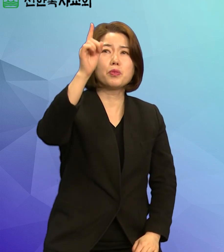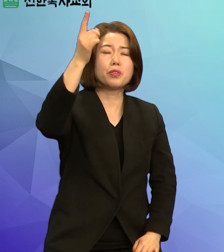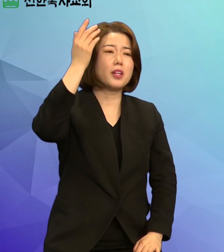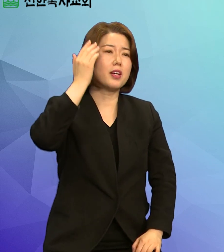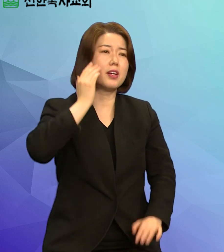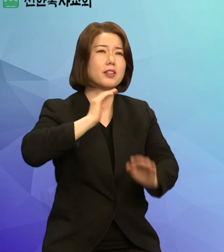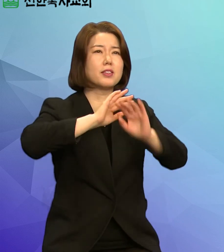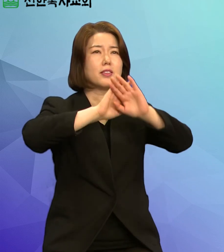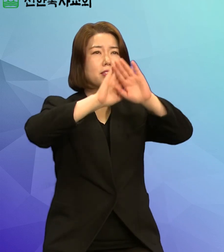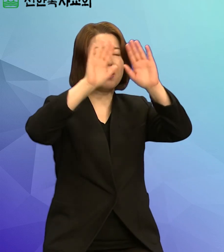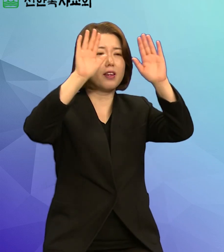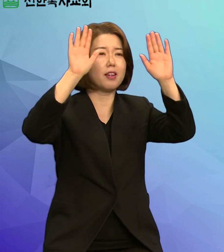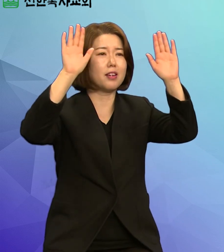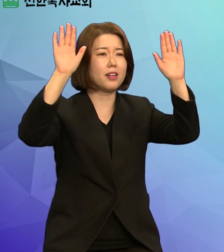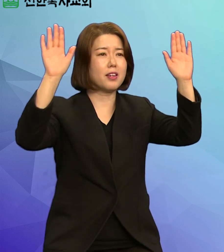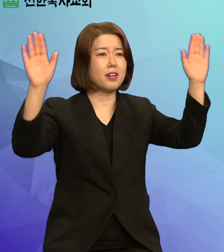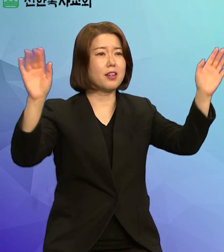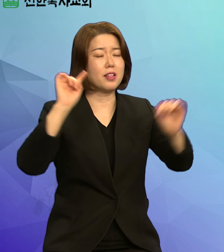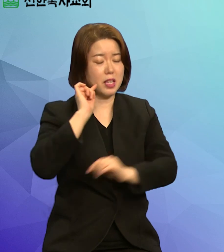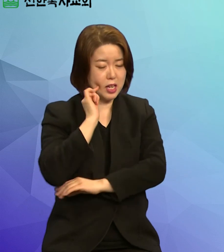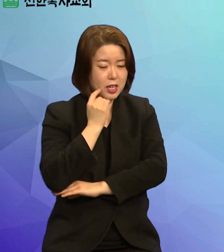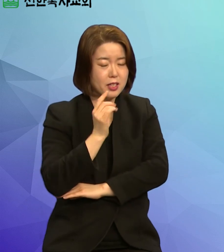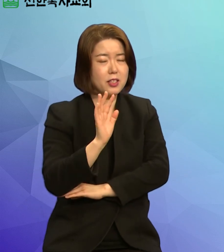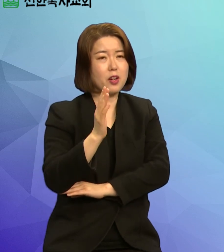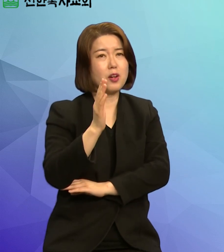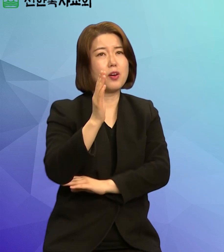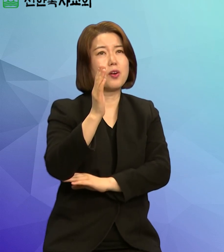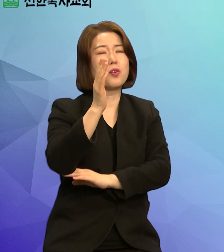높은 하늘에